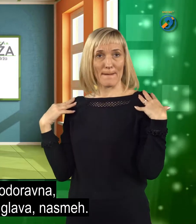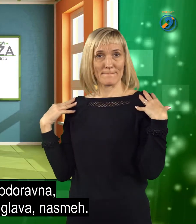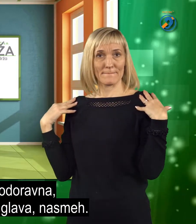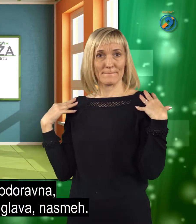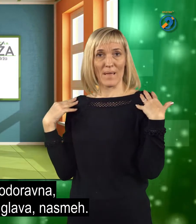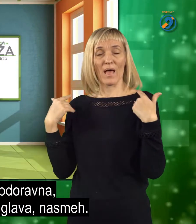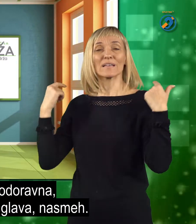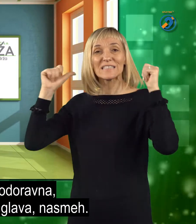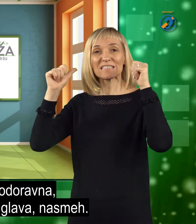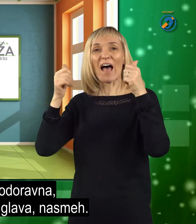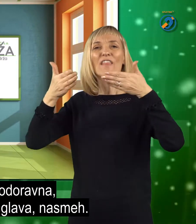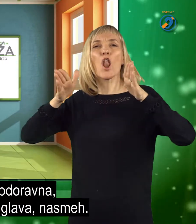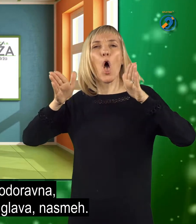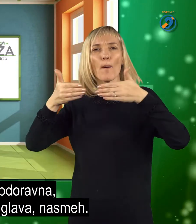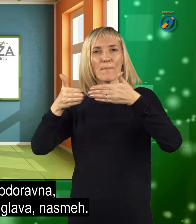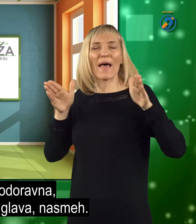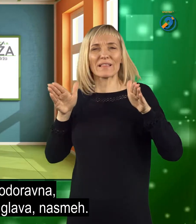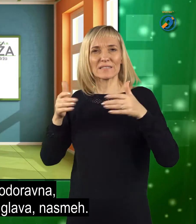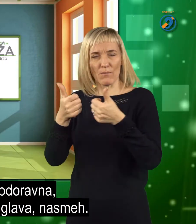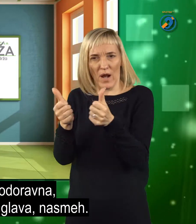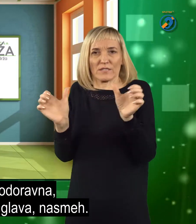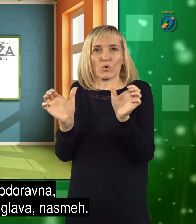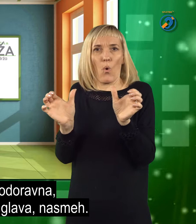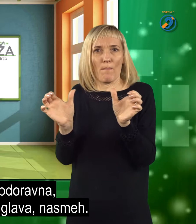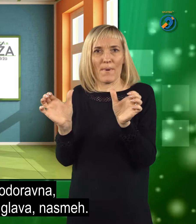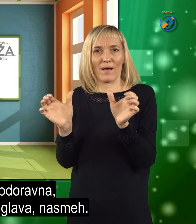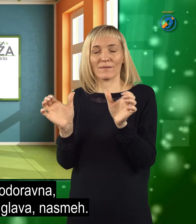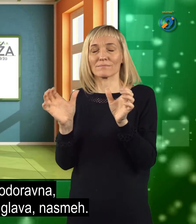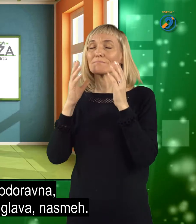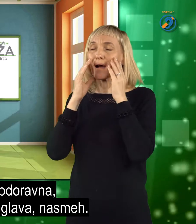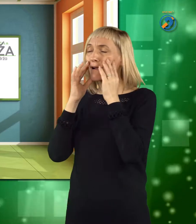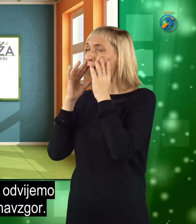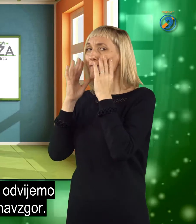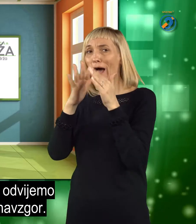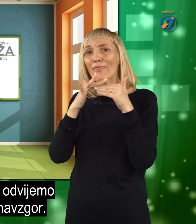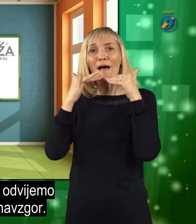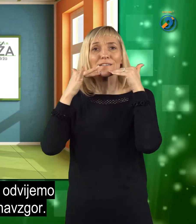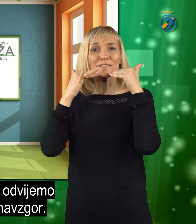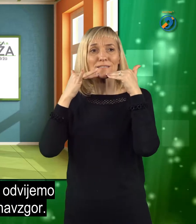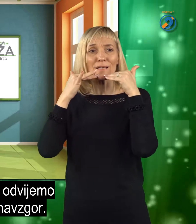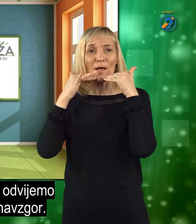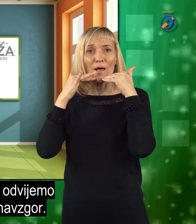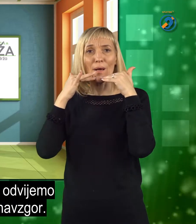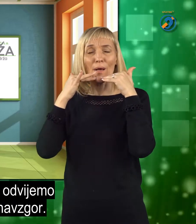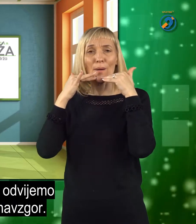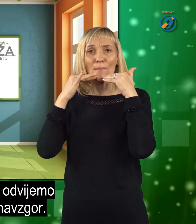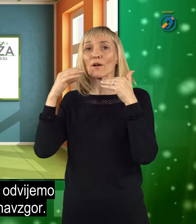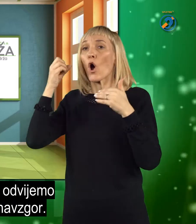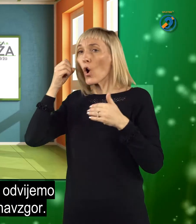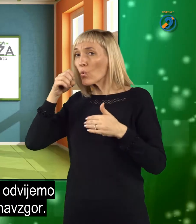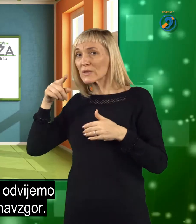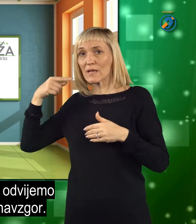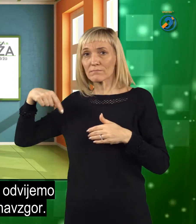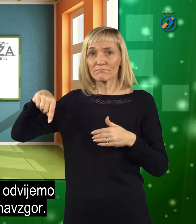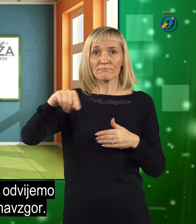vodoravna, lopatice stisnjene, glava, nasmeh. Z vdihom se odvijemo od